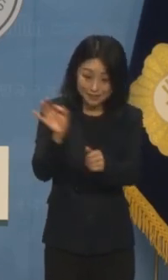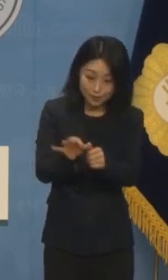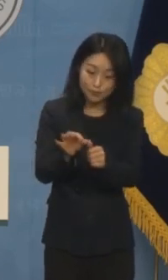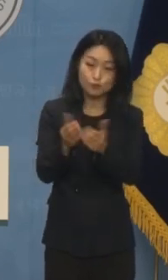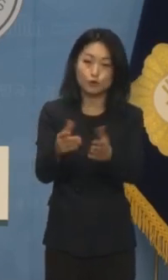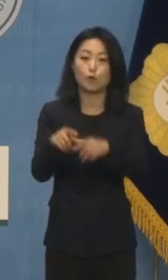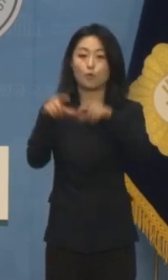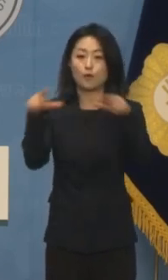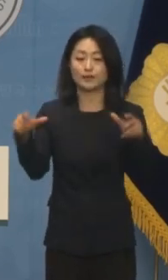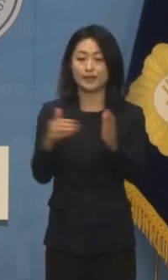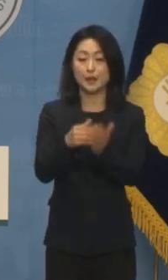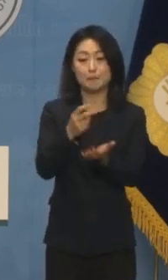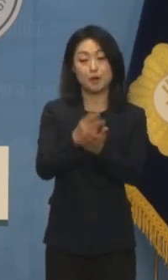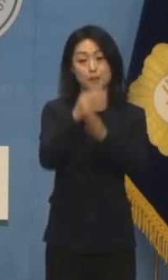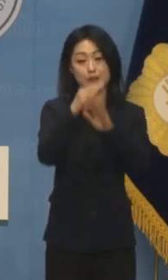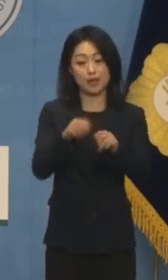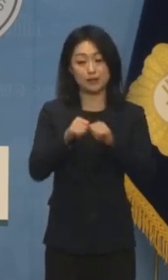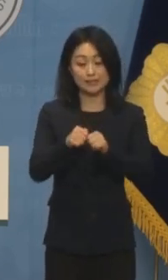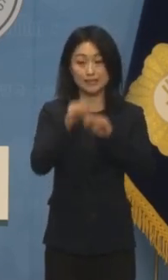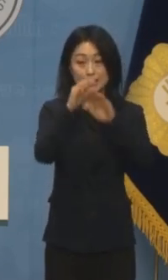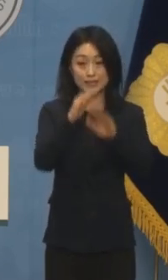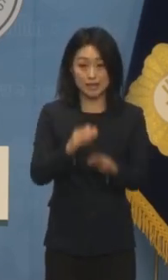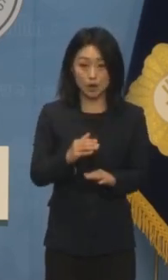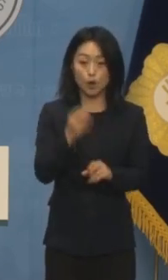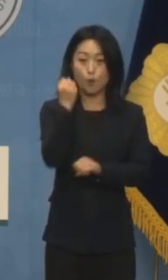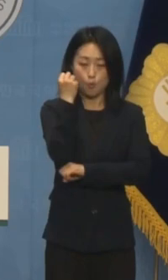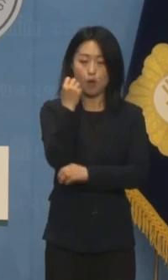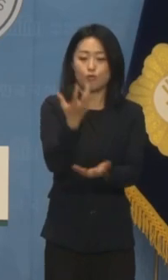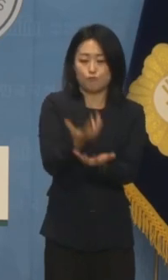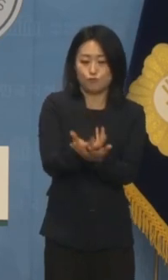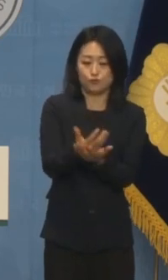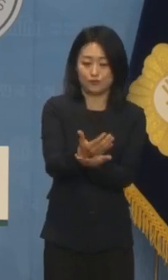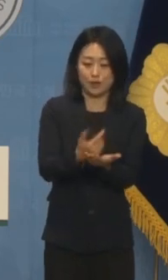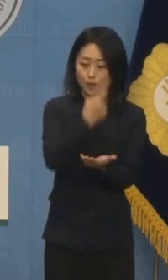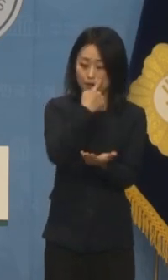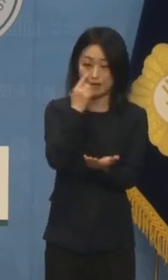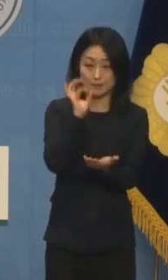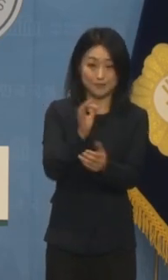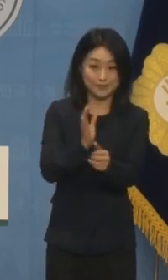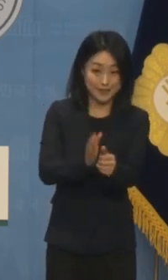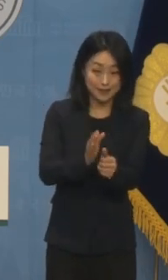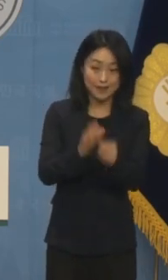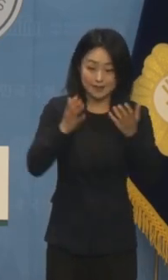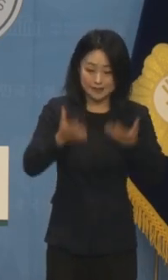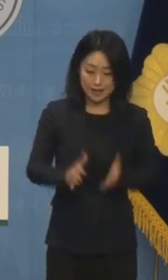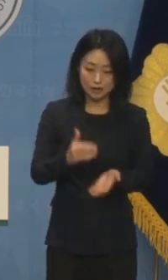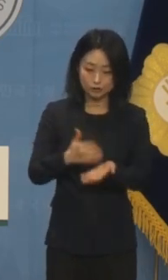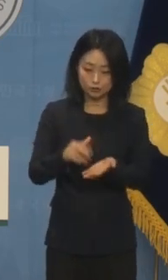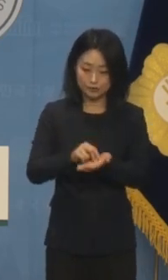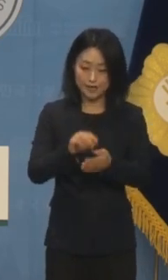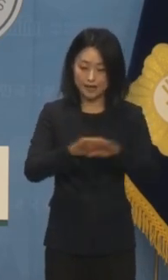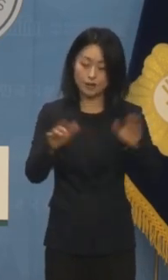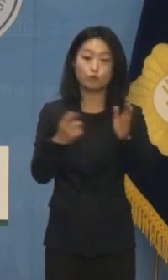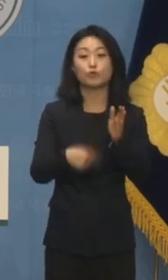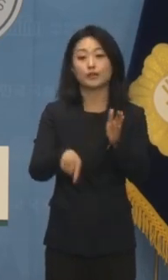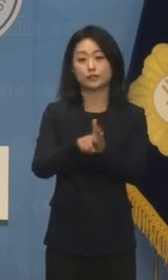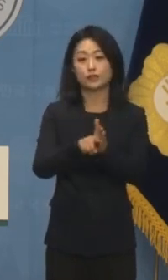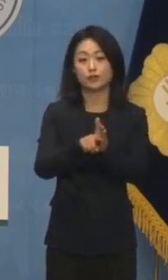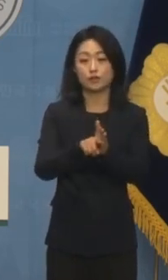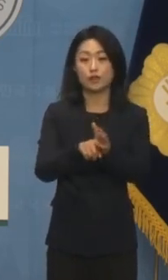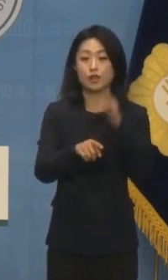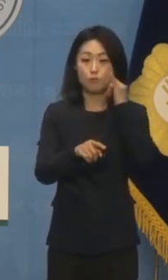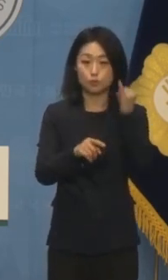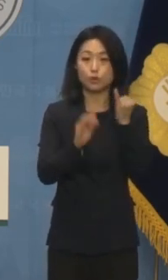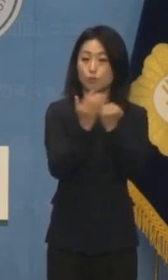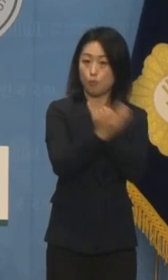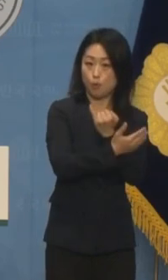밖에 법안의 상세한 내용은 배포해드린 법안 원문을 참조해 주시기 바랍니다. 초저출생 위기를 극복하기 위해서는